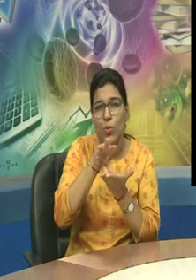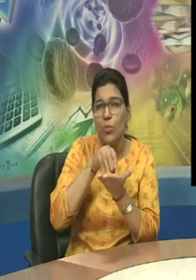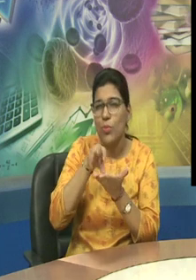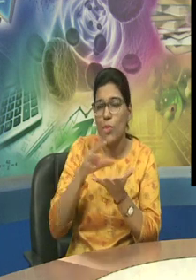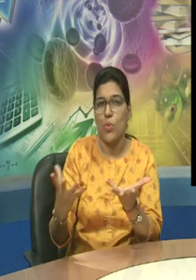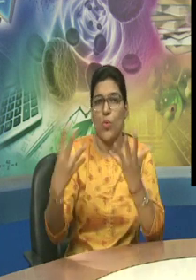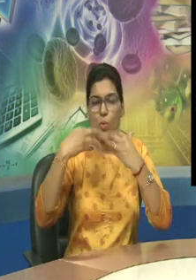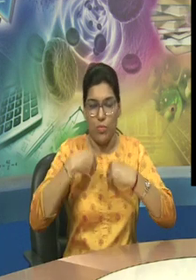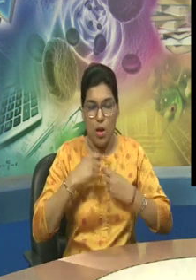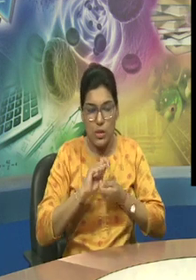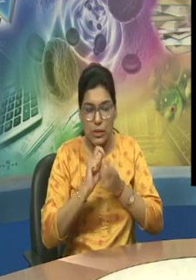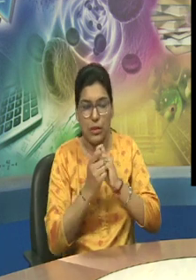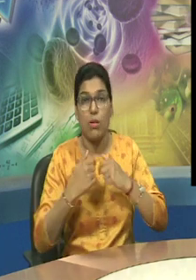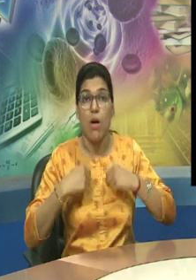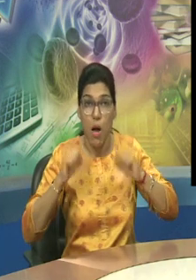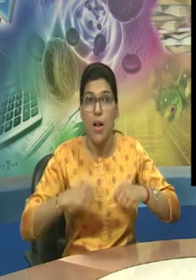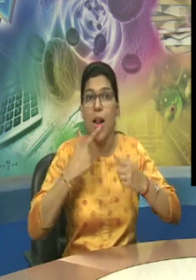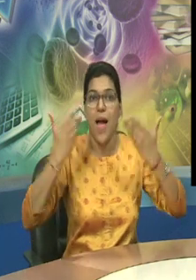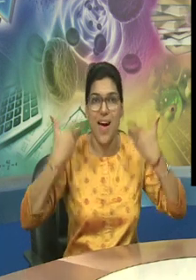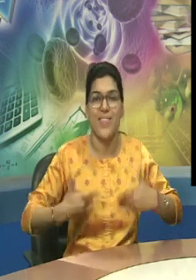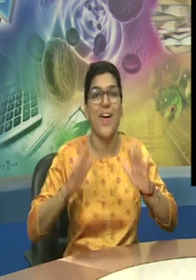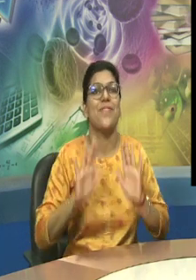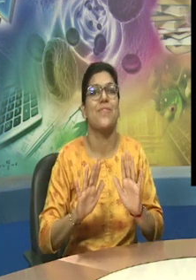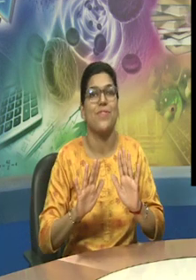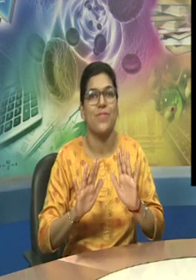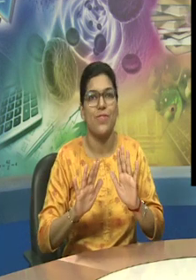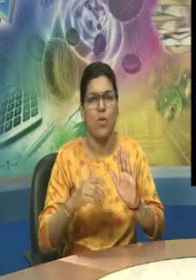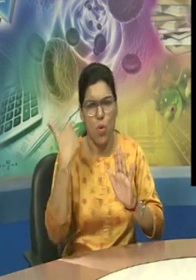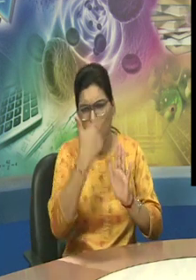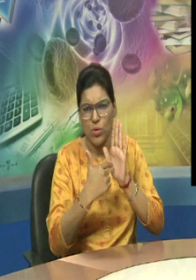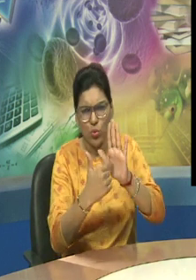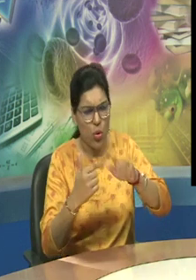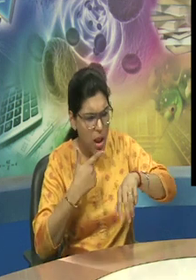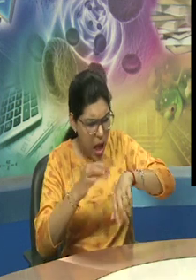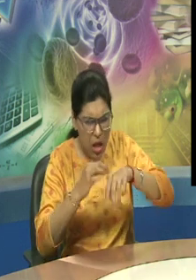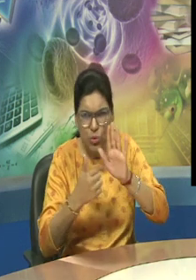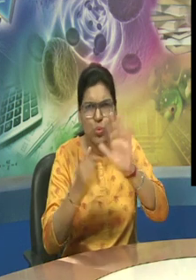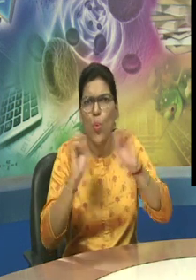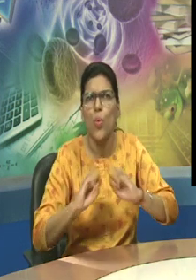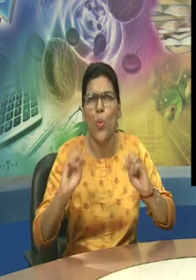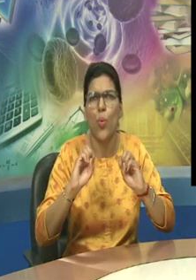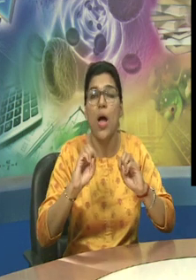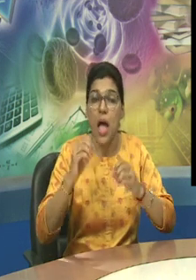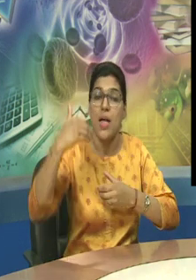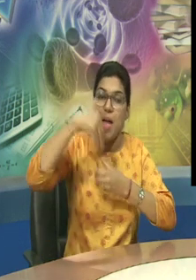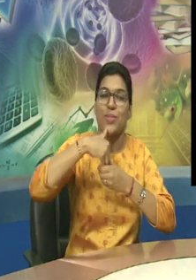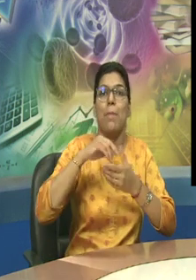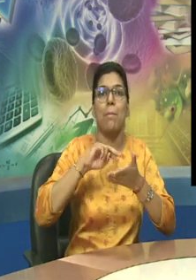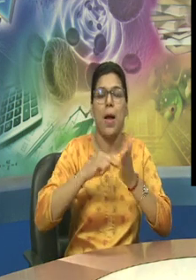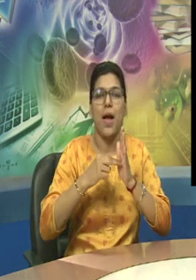वे कहते हैं, जब मैं प्रभु की शरण में गई तो मैं भी प्रभु के